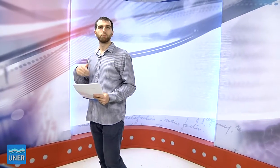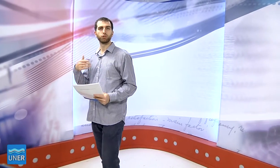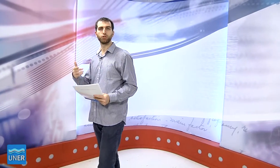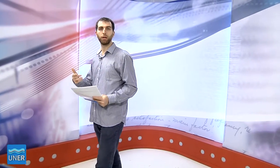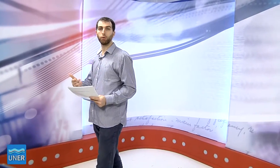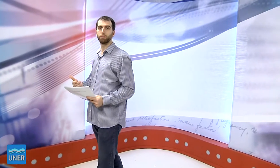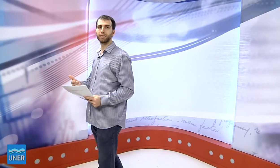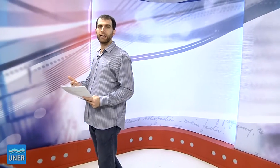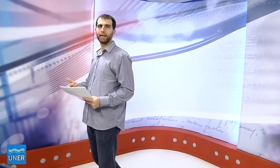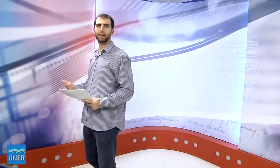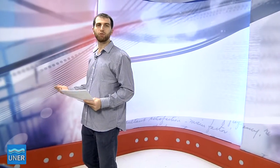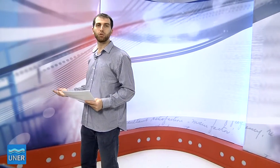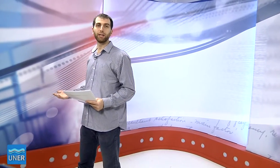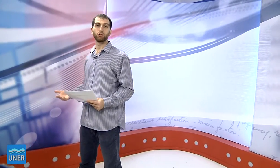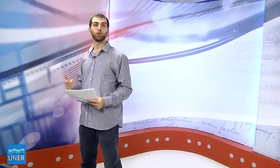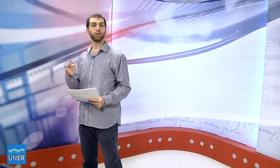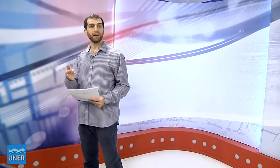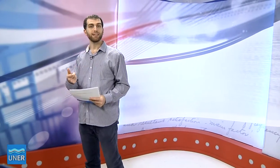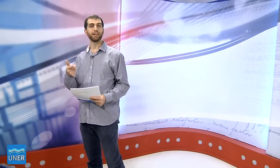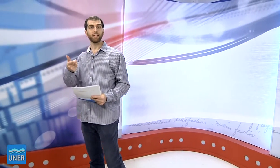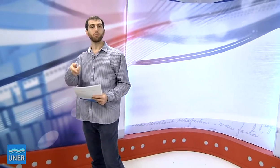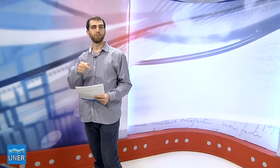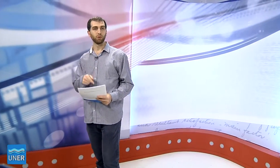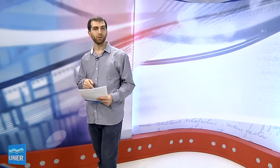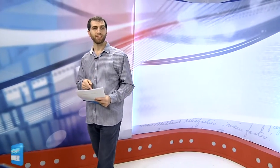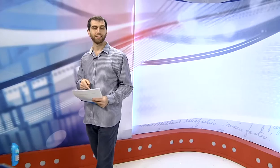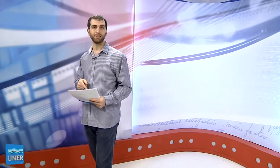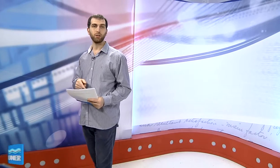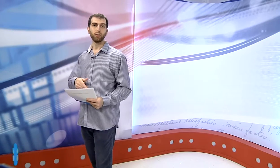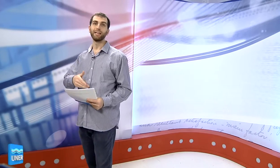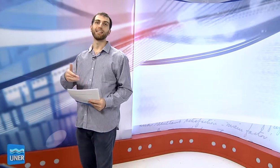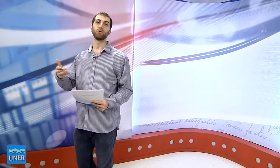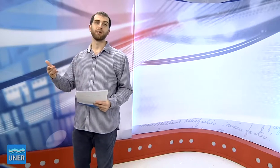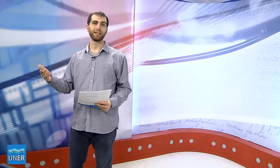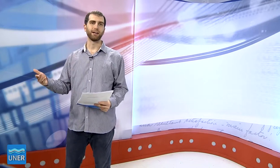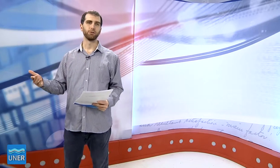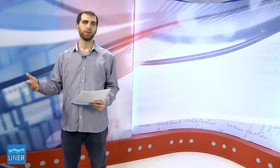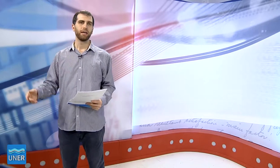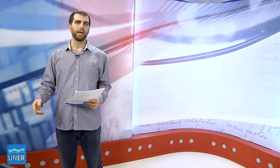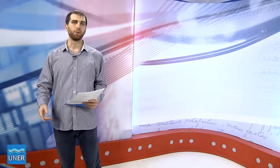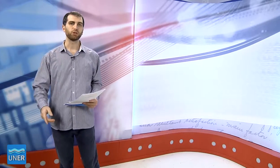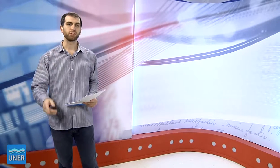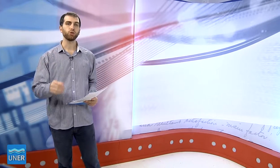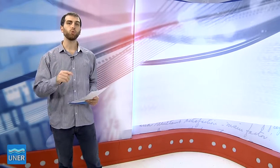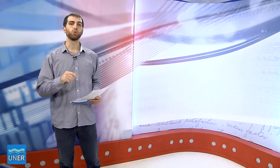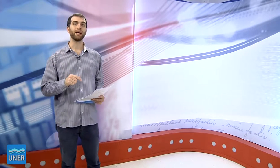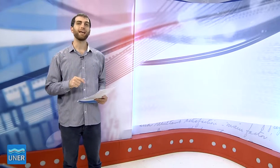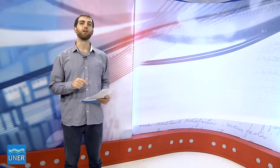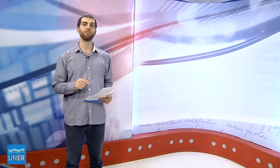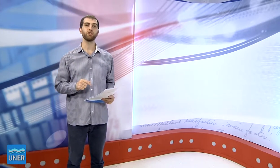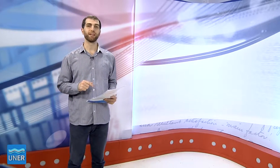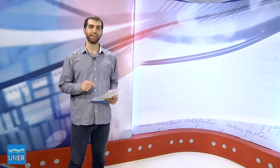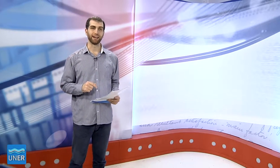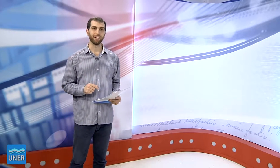interpretan composiciones propias en las que fusionan sonoridades y ritmos del folclore argentino y latinoamericano. En nuestra sección cultural